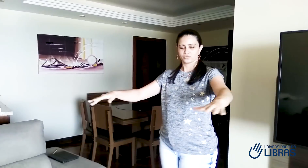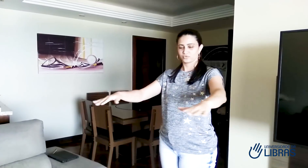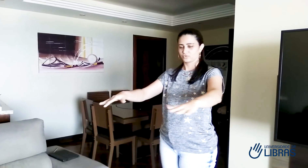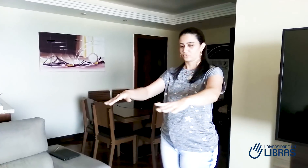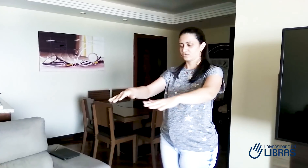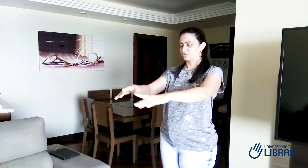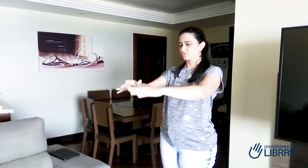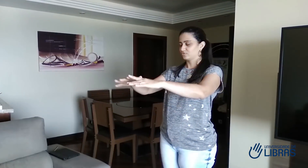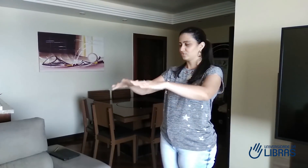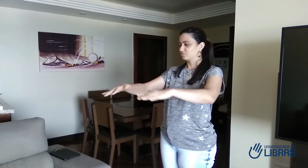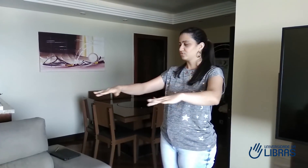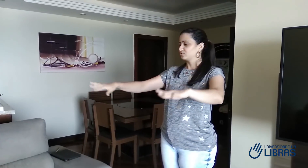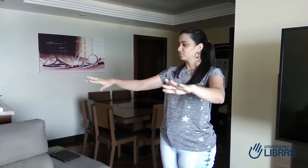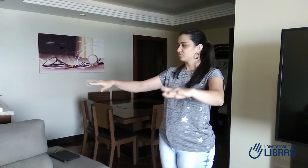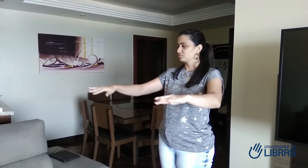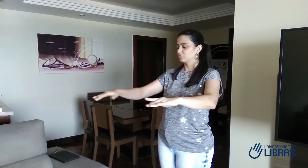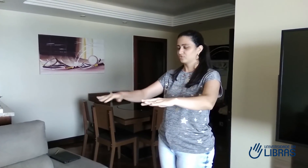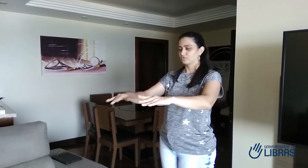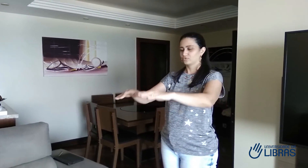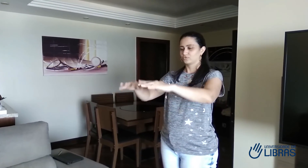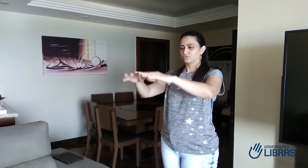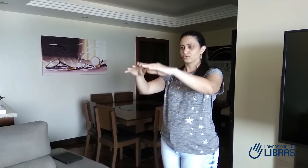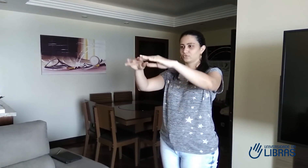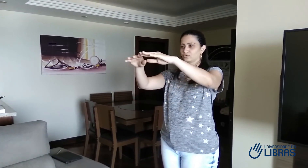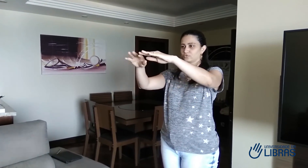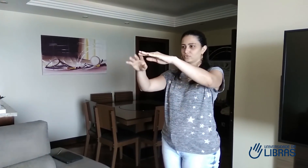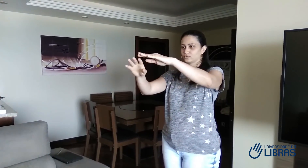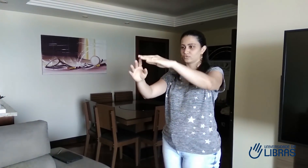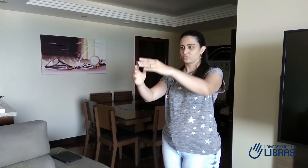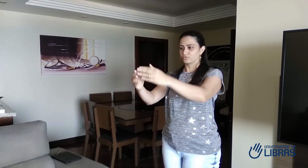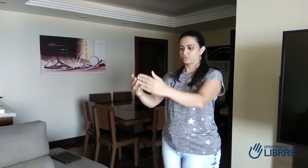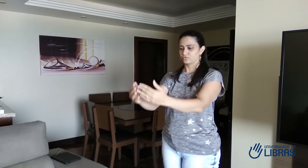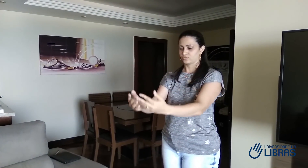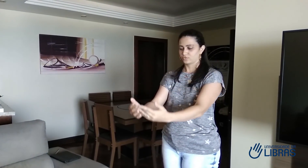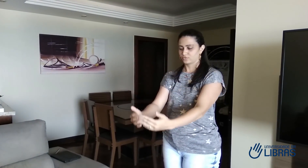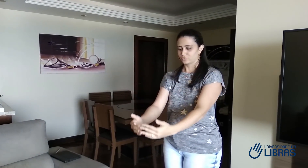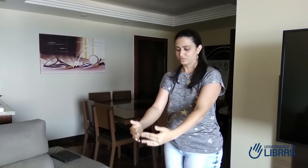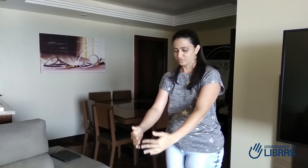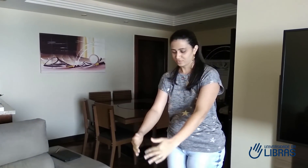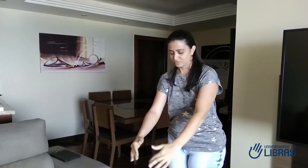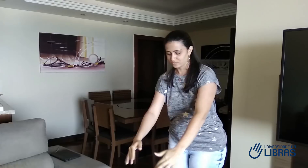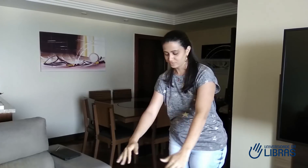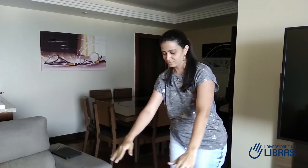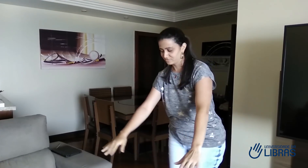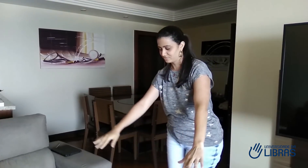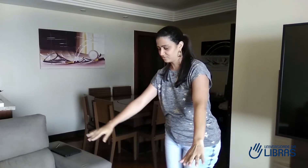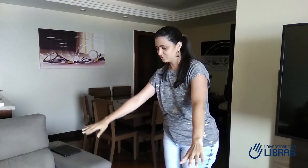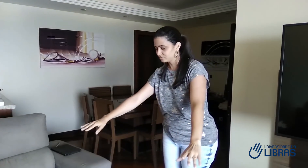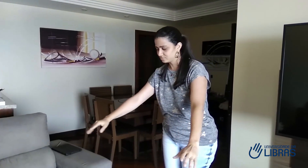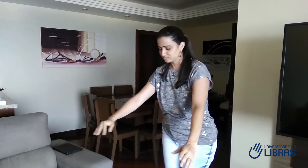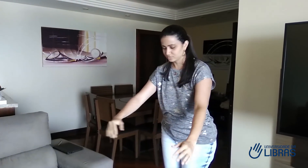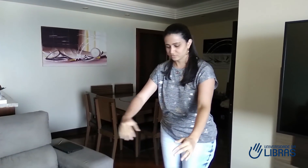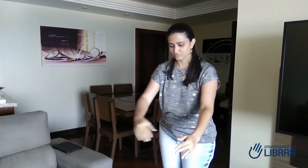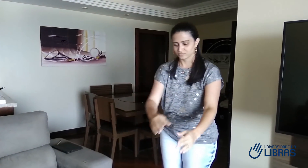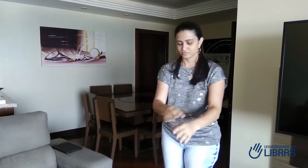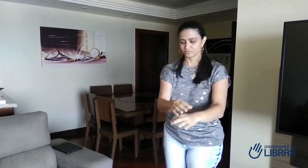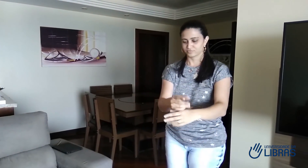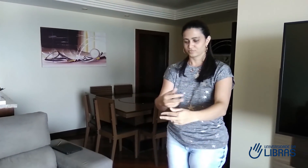de fazer dinâmicas, de falar através de metáforas, conversar com eles, explanar alguma história, alguma situação através